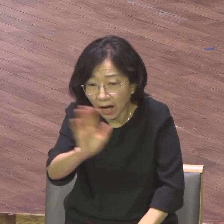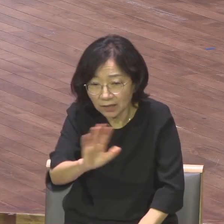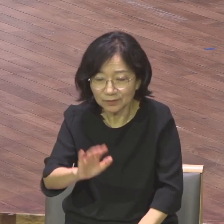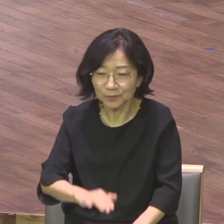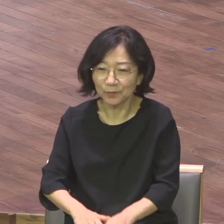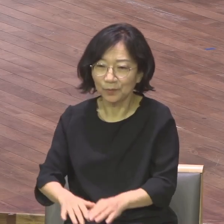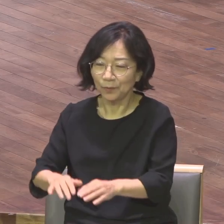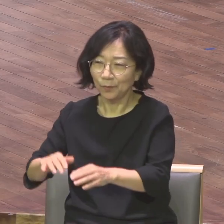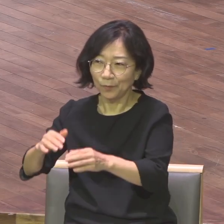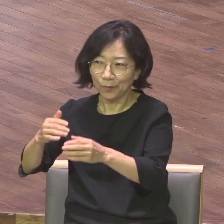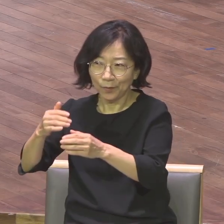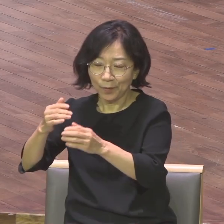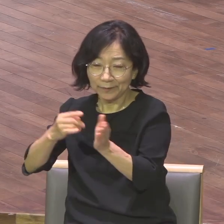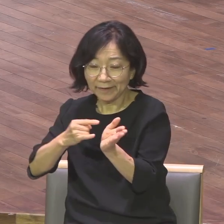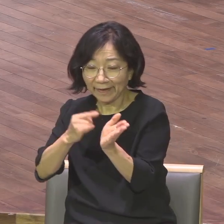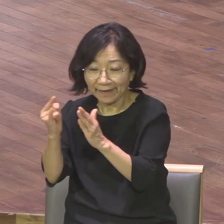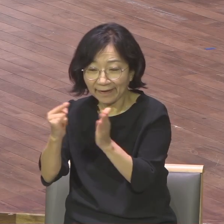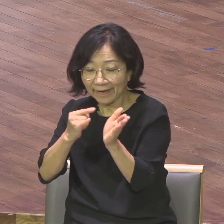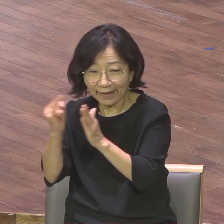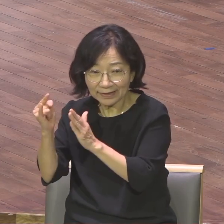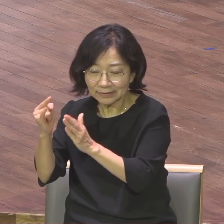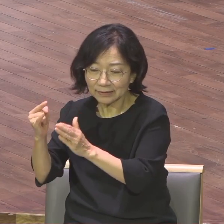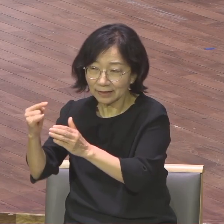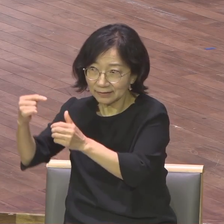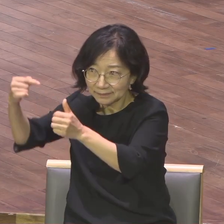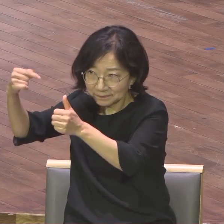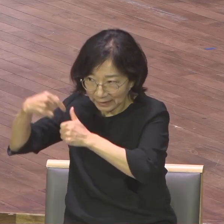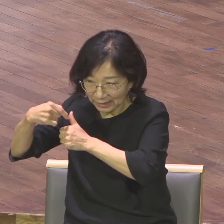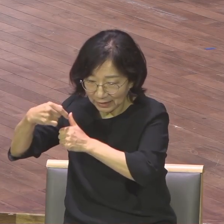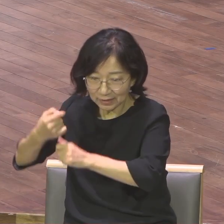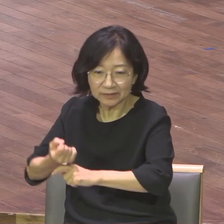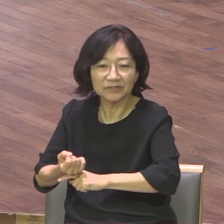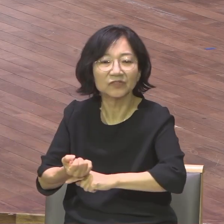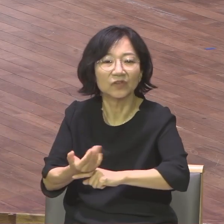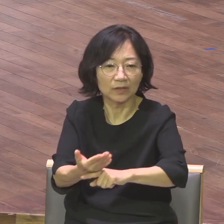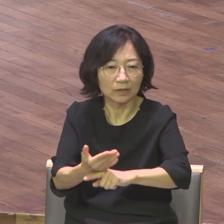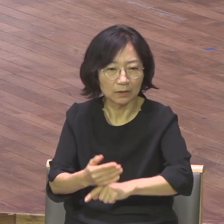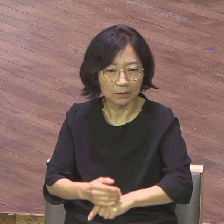선지자 에스겔을 통해서 하셨다는 것입니다.